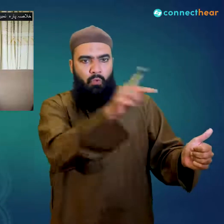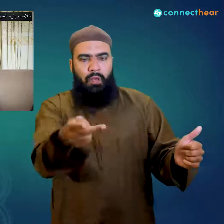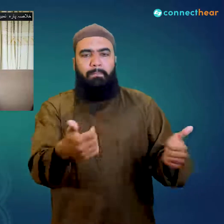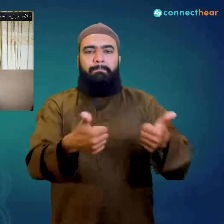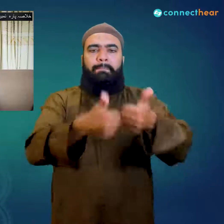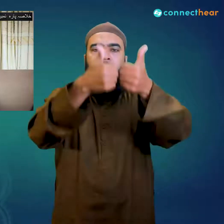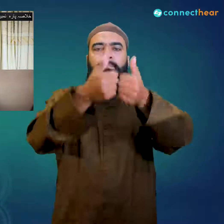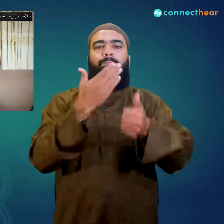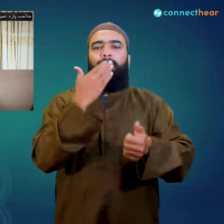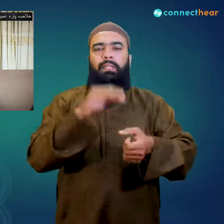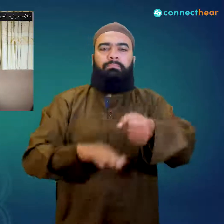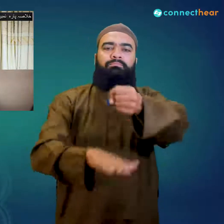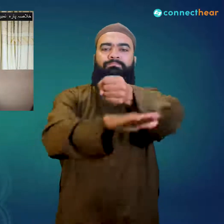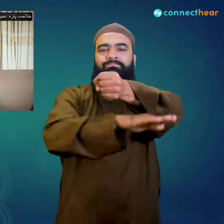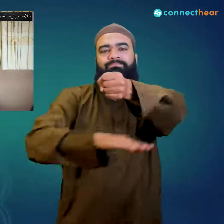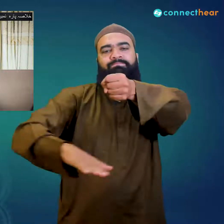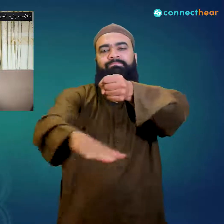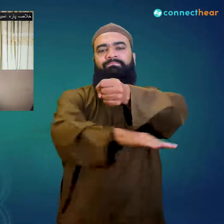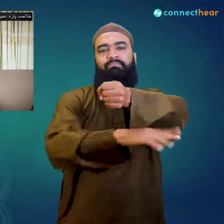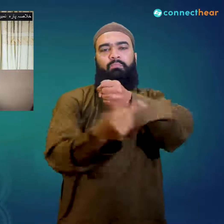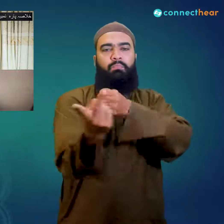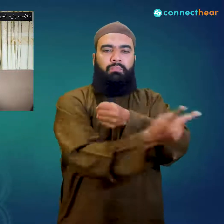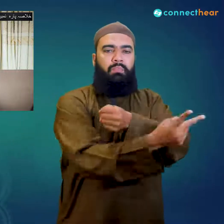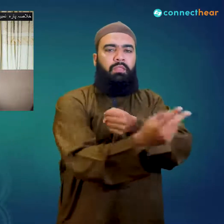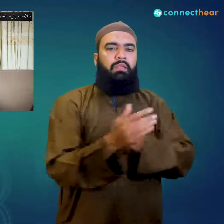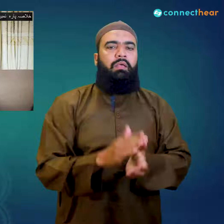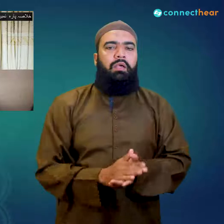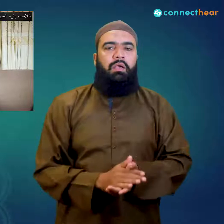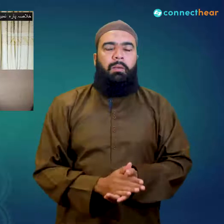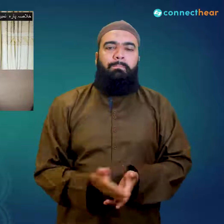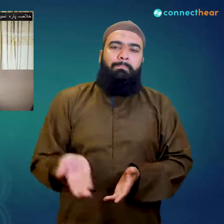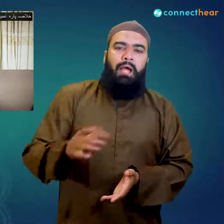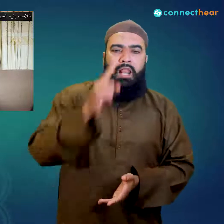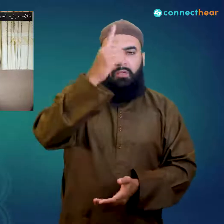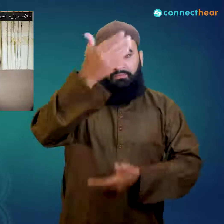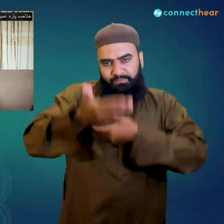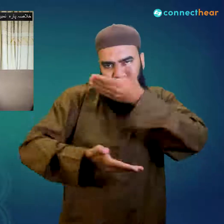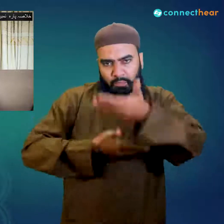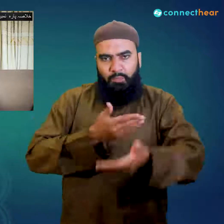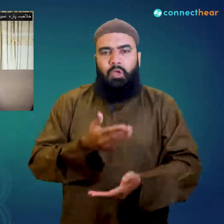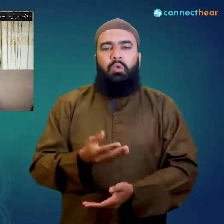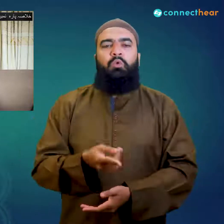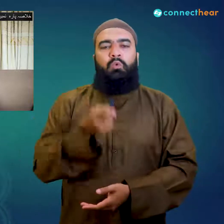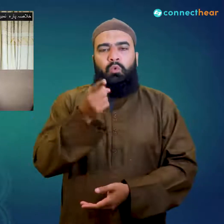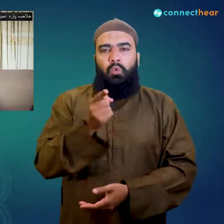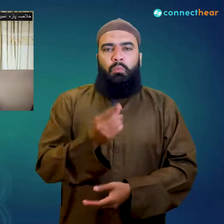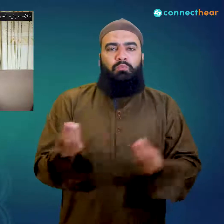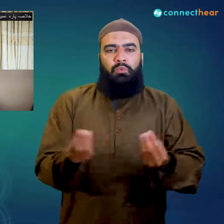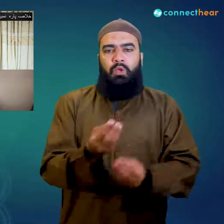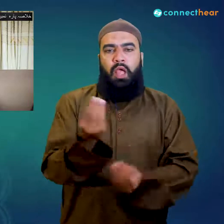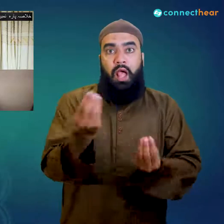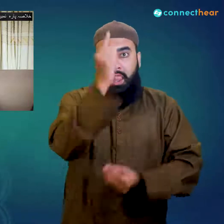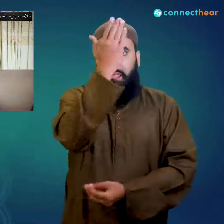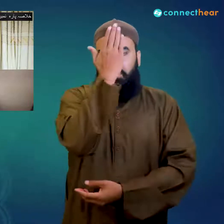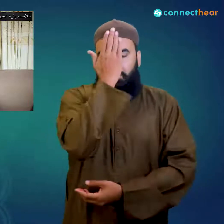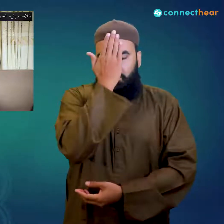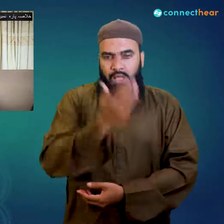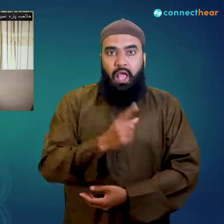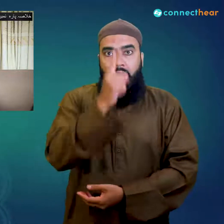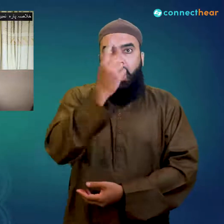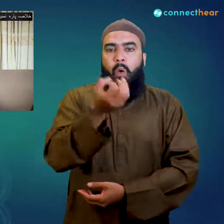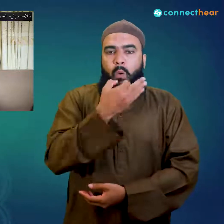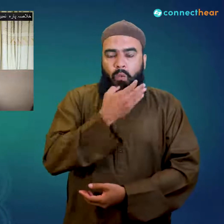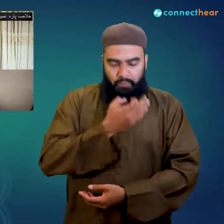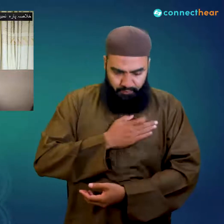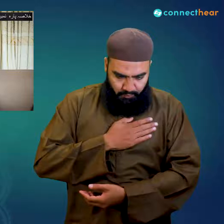اطاعت کو معیار بنا دیا گیا، اور فرمایا کہ سب سے بہتر رنگ جو ہے وہ ہے اللہ کا ہے، یعنی اپنے آپ کو